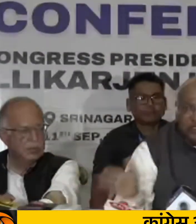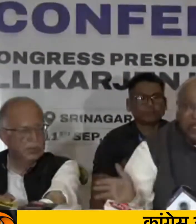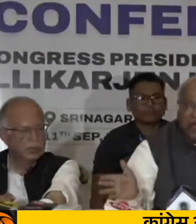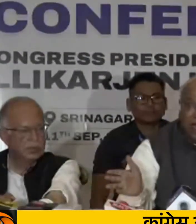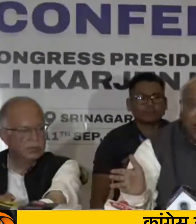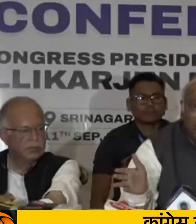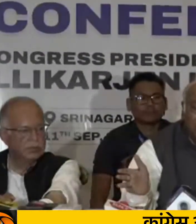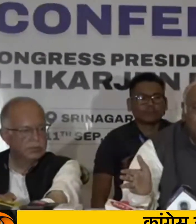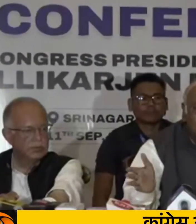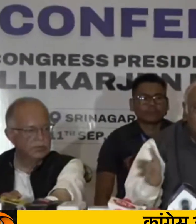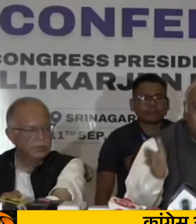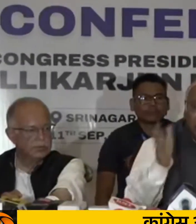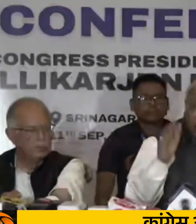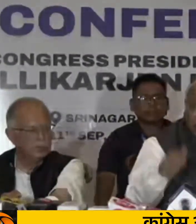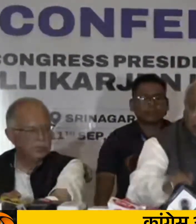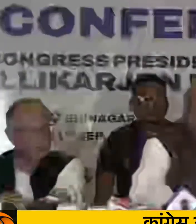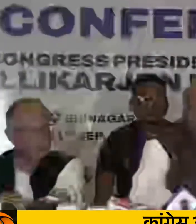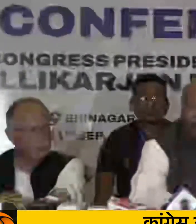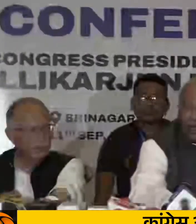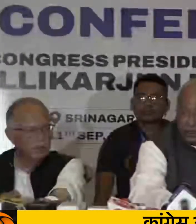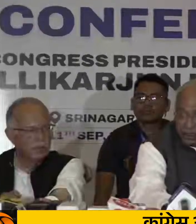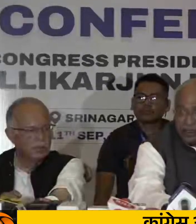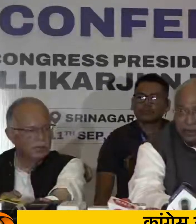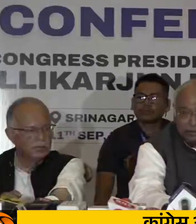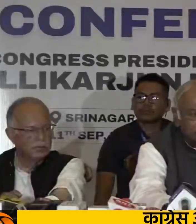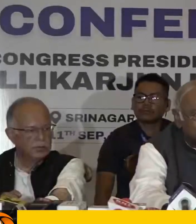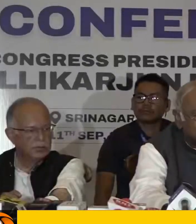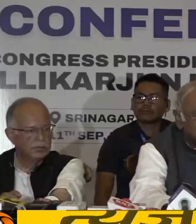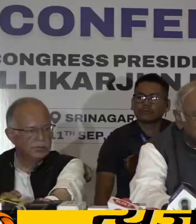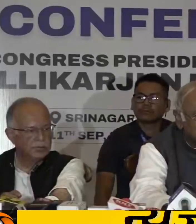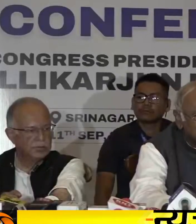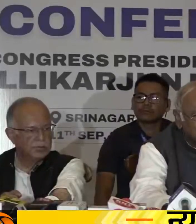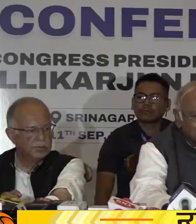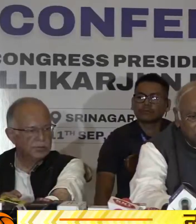कब पीछे डाला, ये बीजेपी वाले बोलना चाहिए।